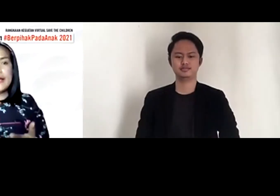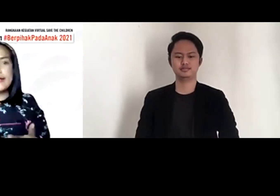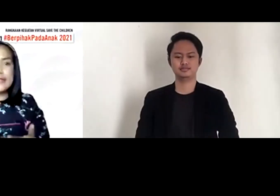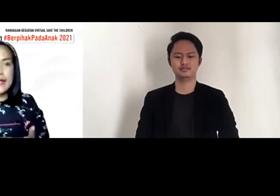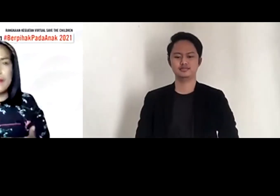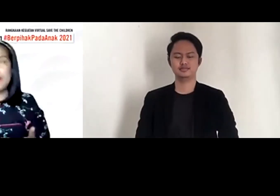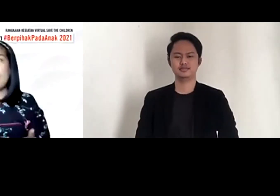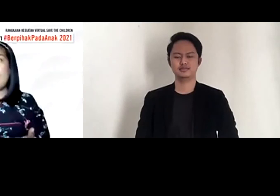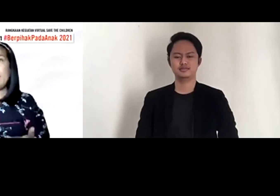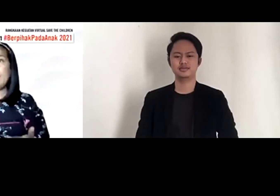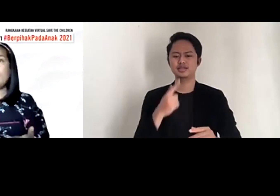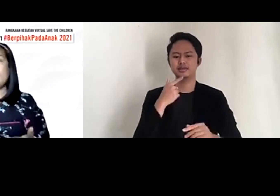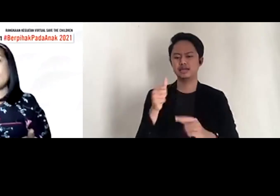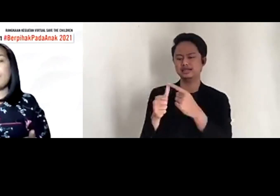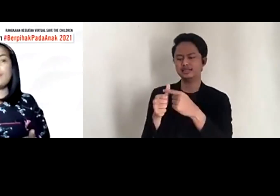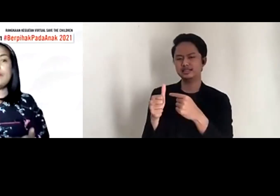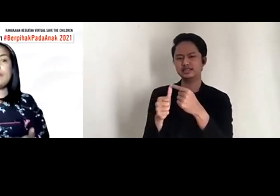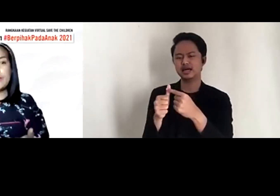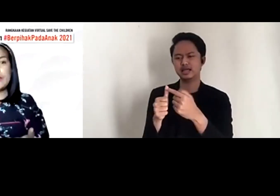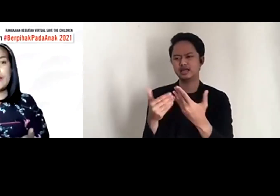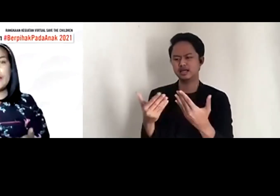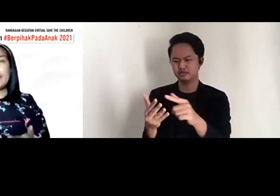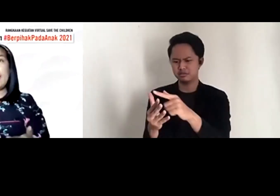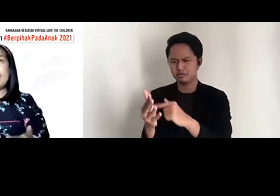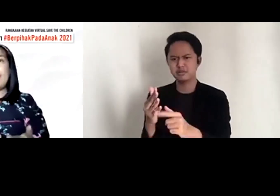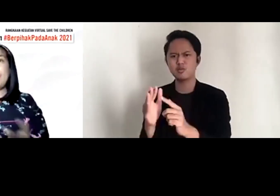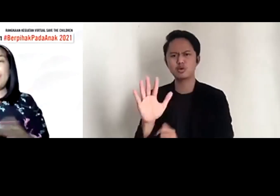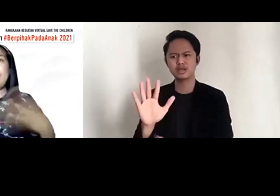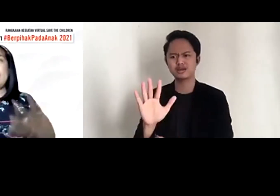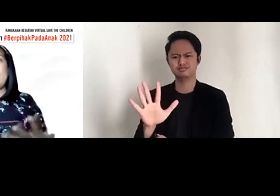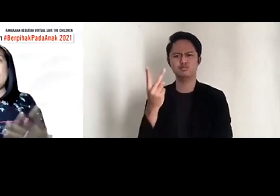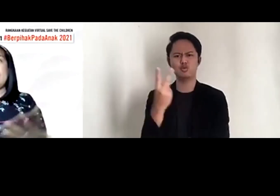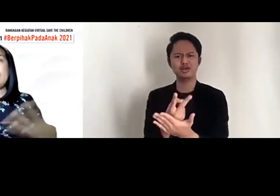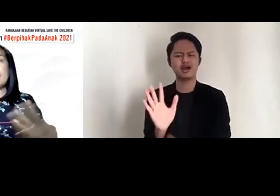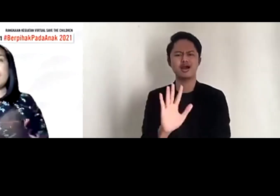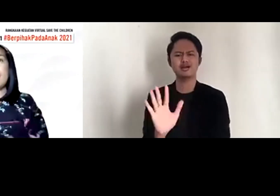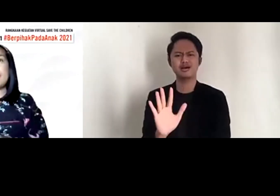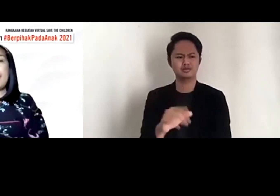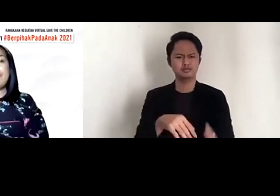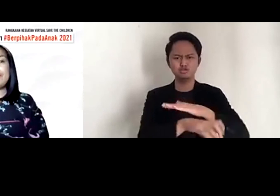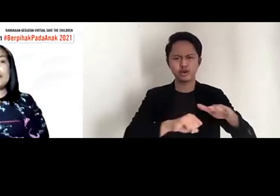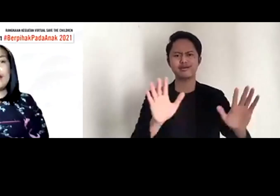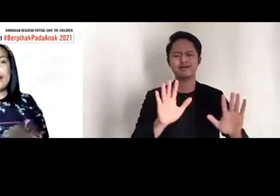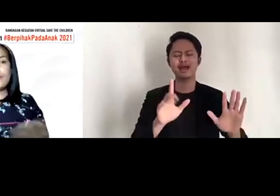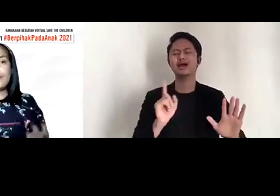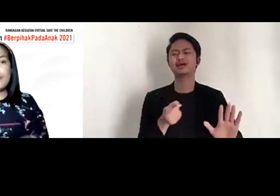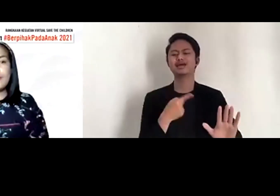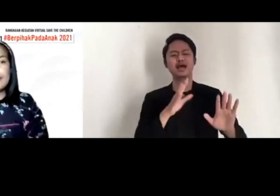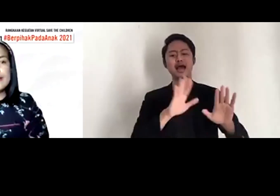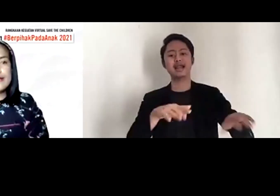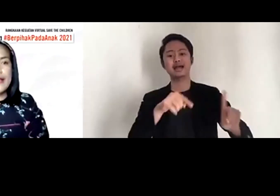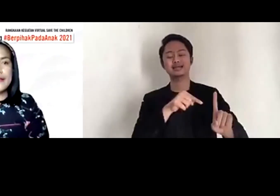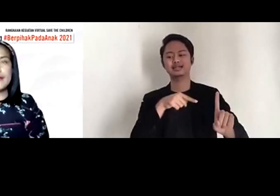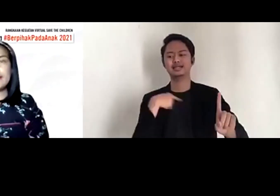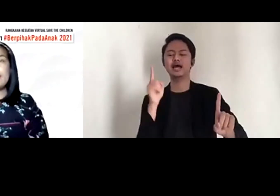sidik jari dan segala macam, anak itu tidak terbukti mencuri, dan kami mendampingi anak ini dan keluarga, dan kasusnya